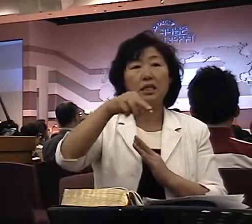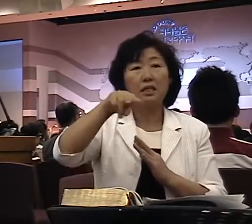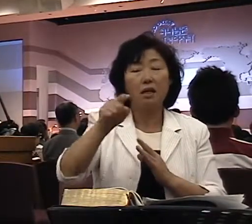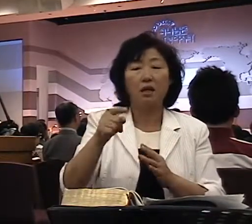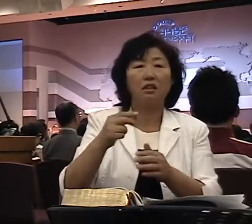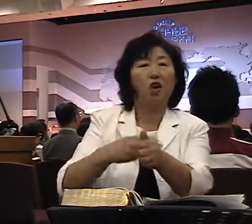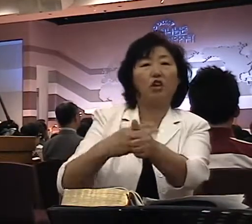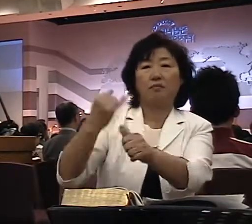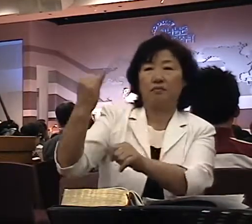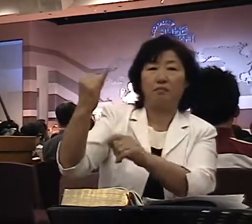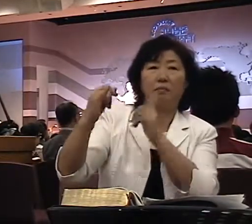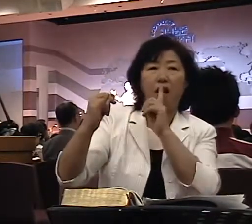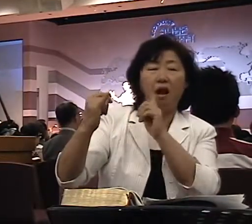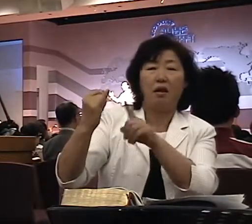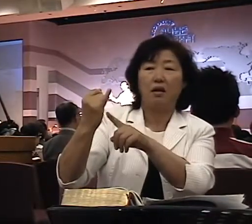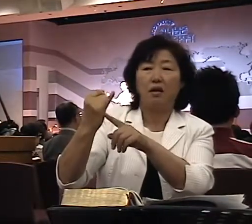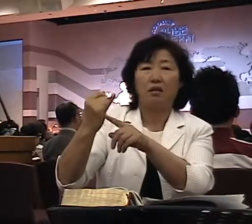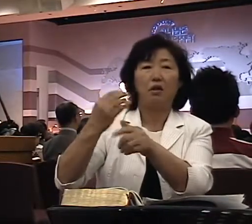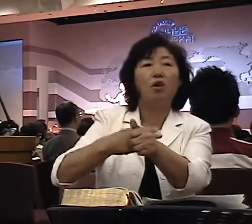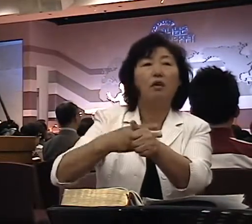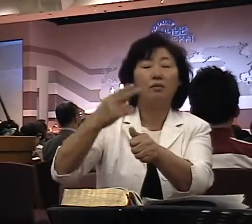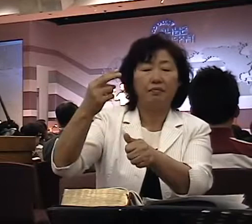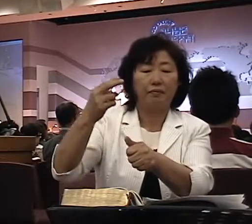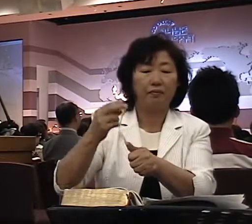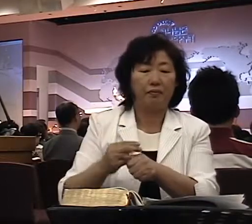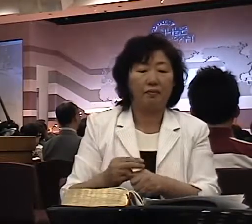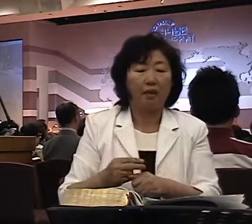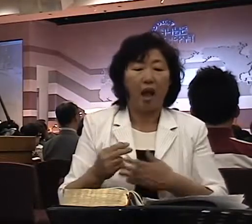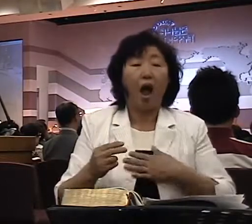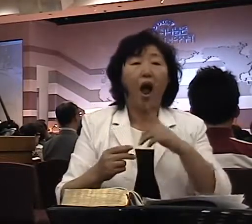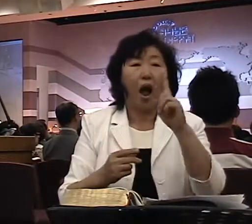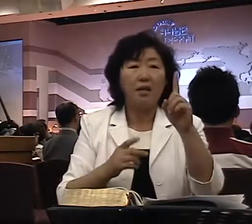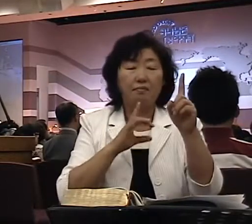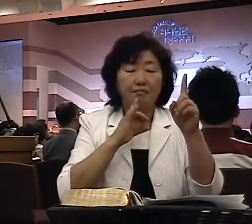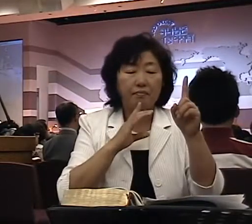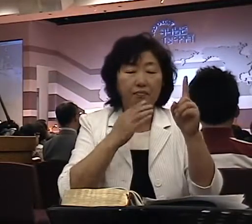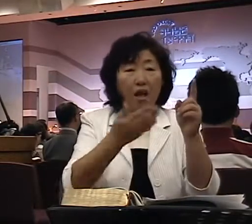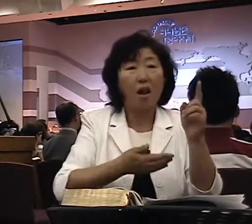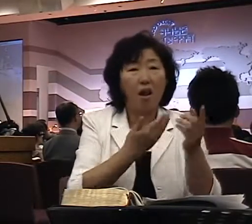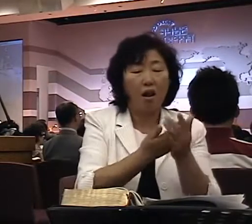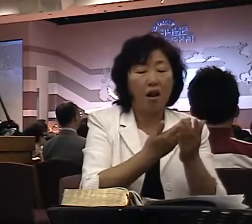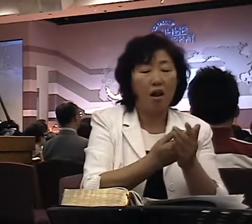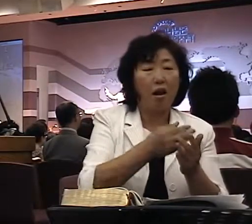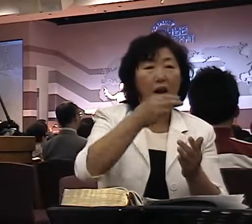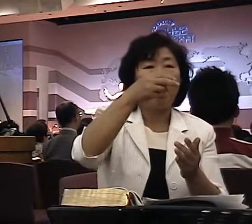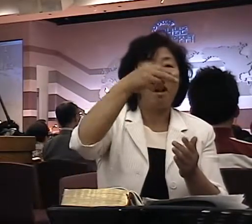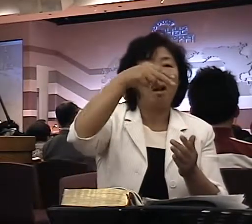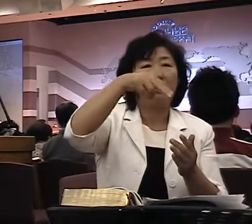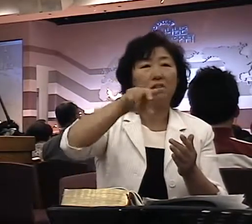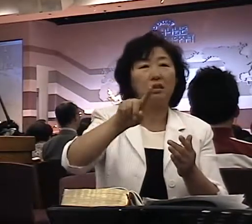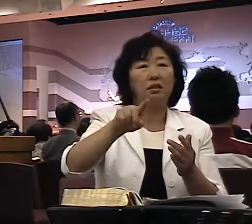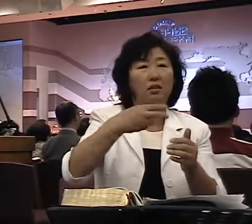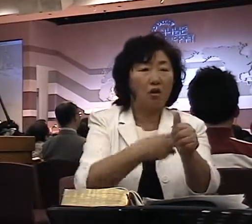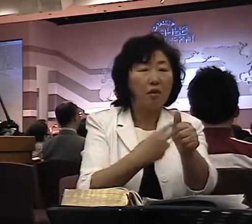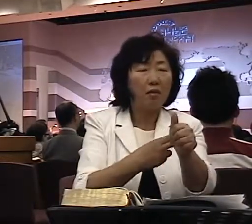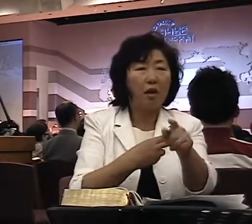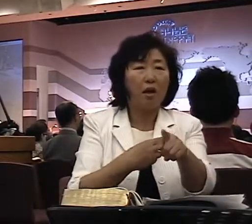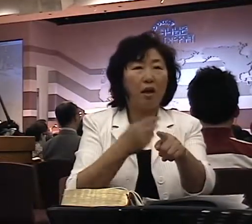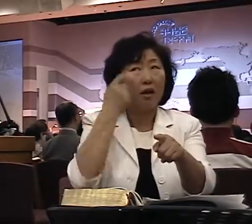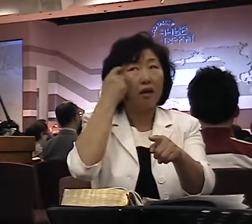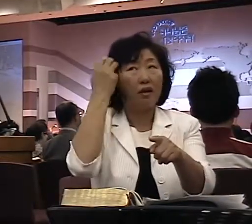간청을 합니다. 스승님, 저에게 한 가지를 주십시오. 스승님의